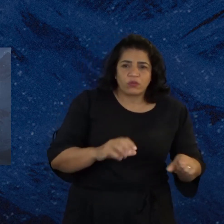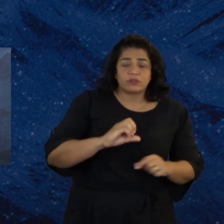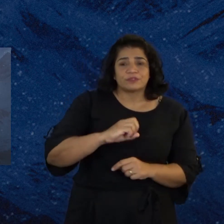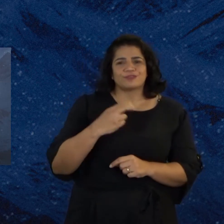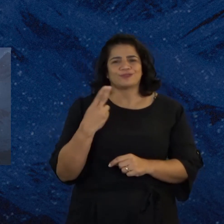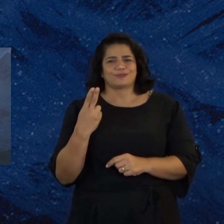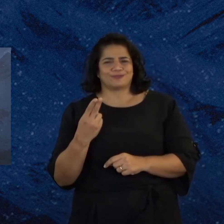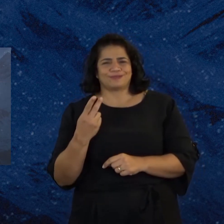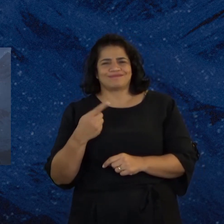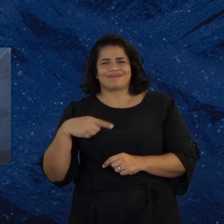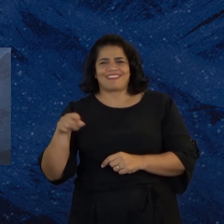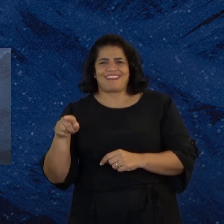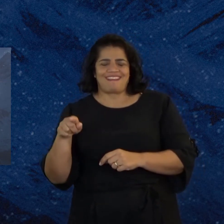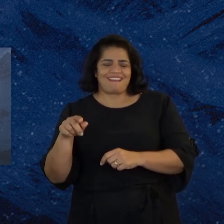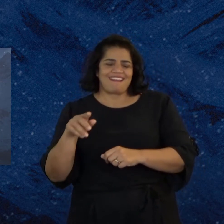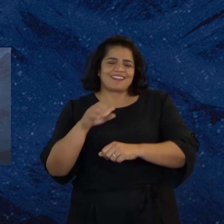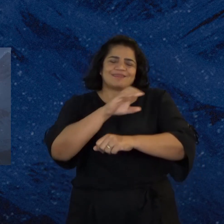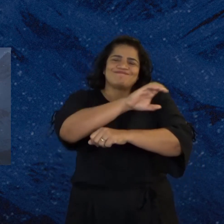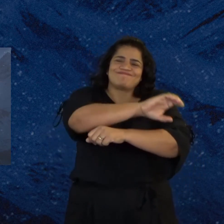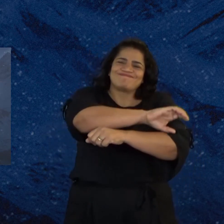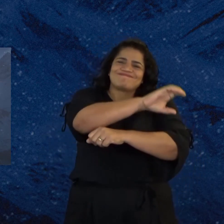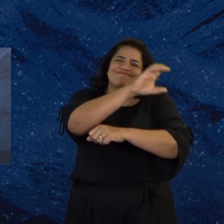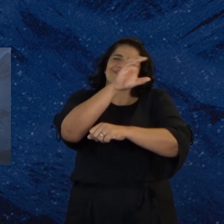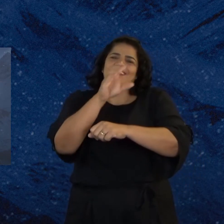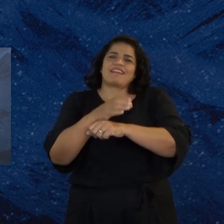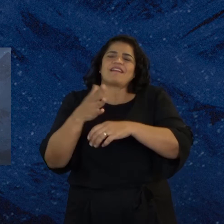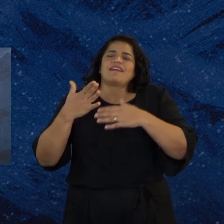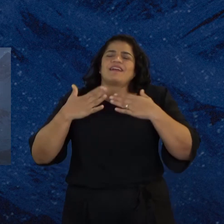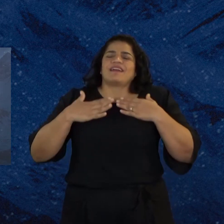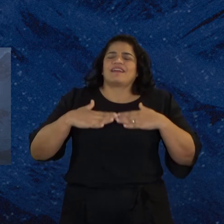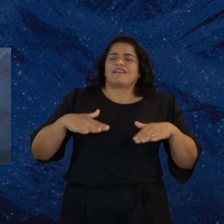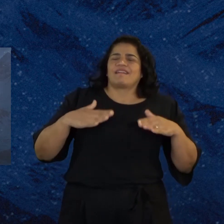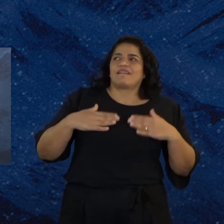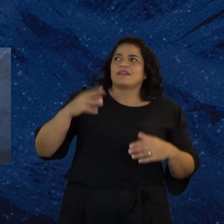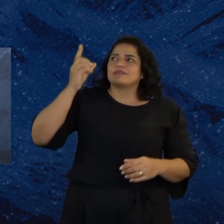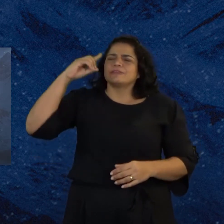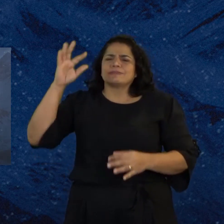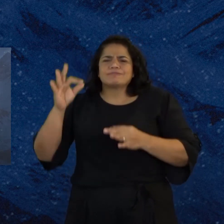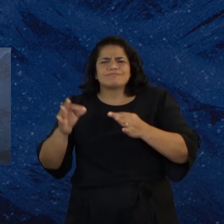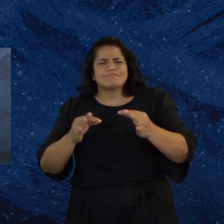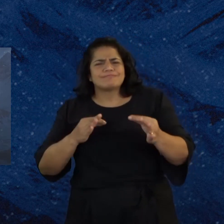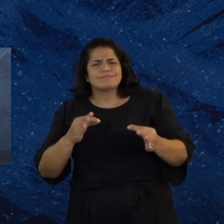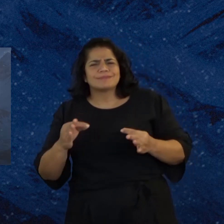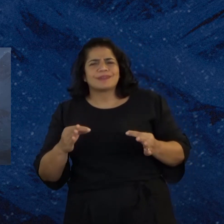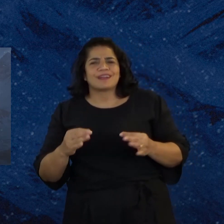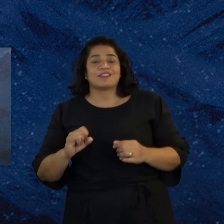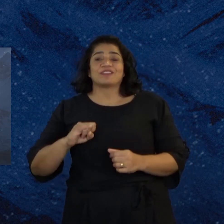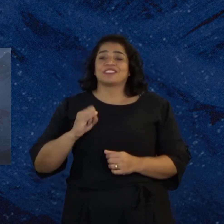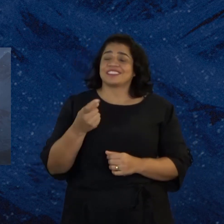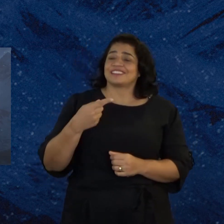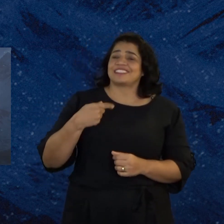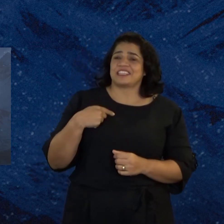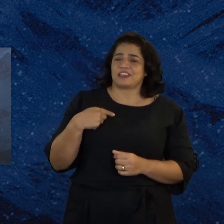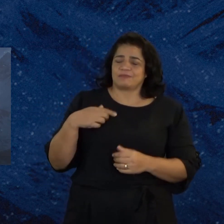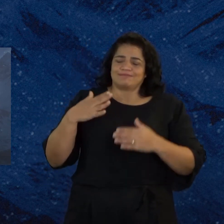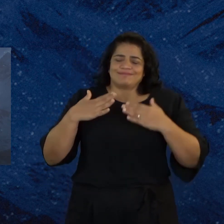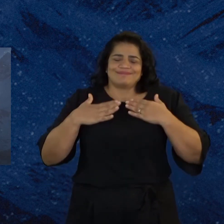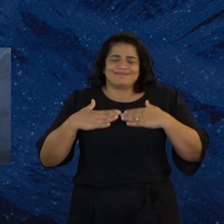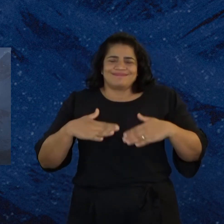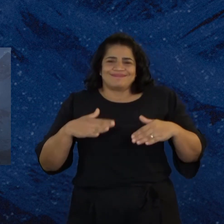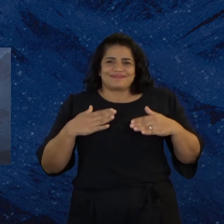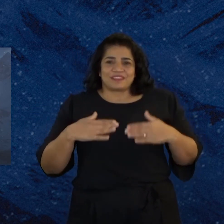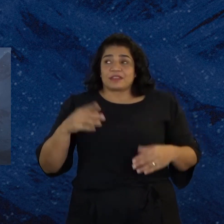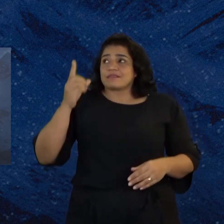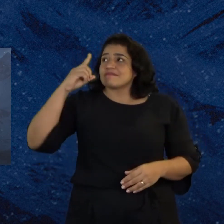você? Eu quero entrar no descanso. Quando eu entro no descanso, Deus também descansa. Se eu